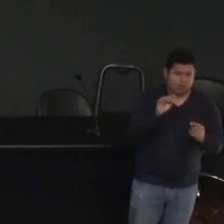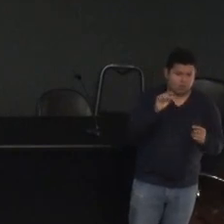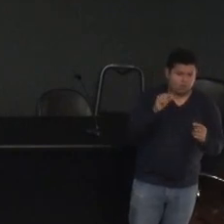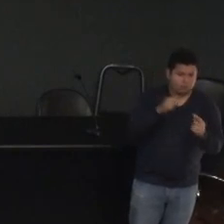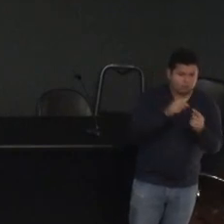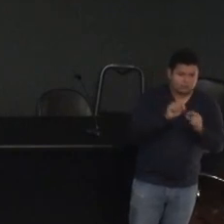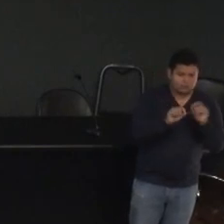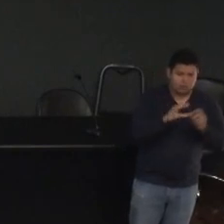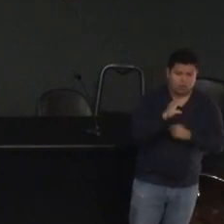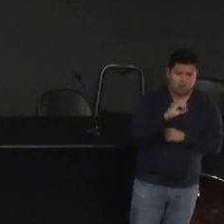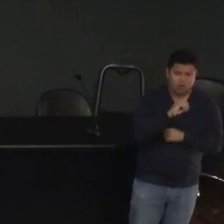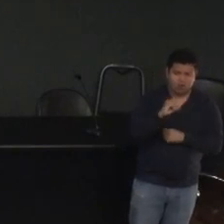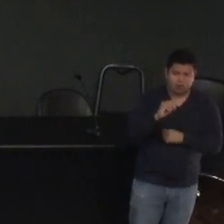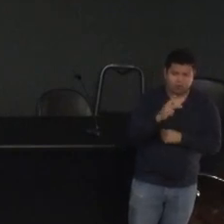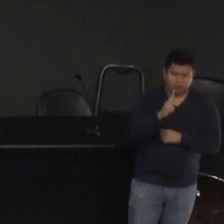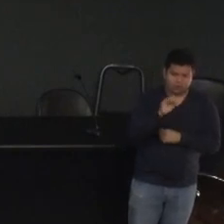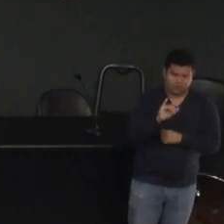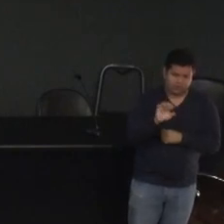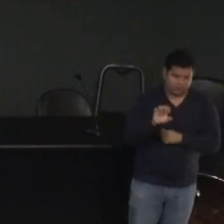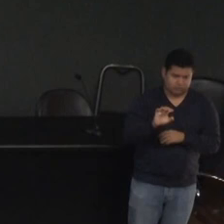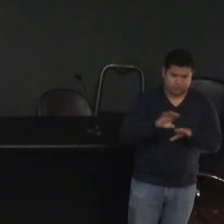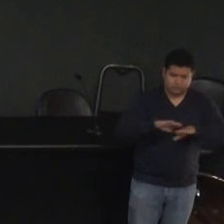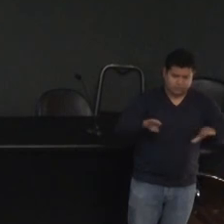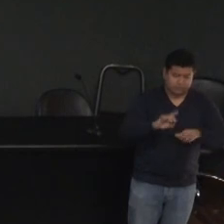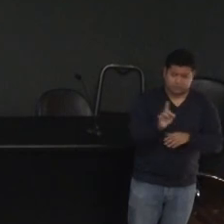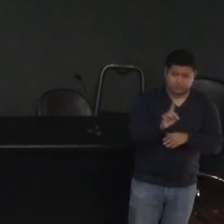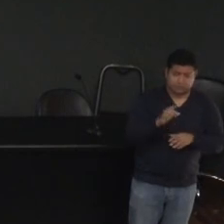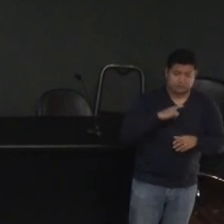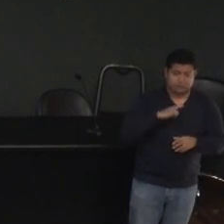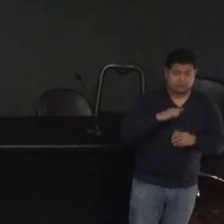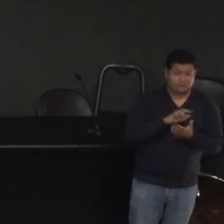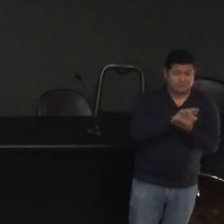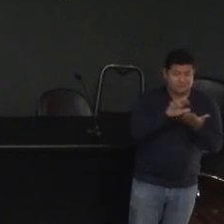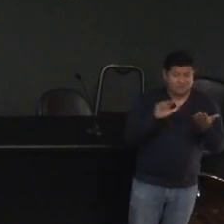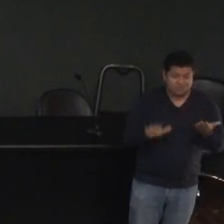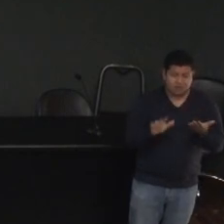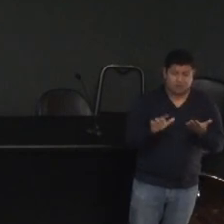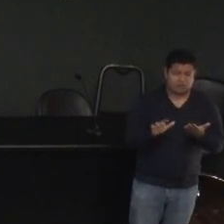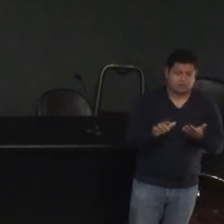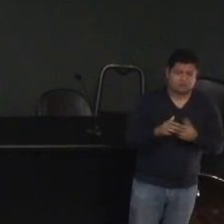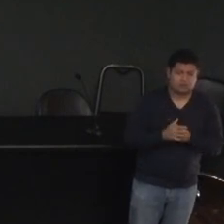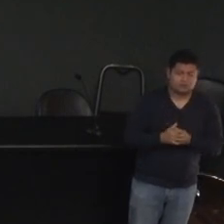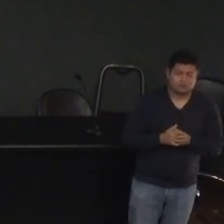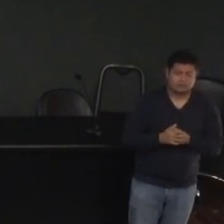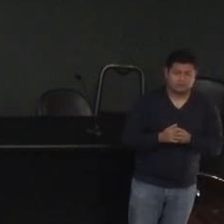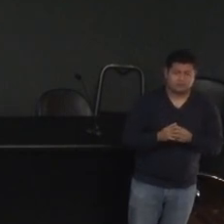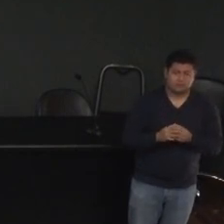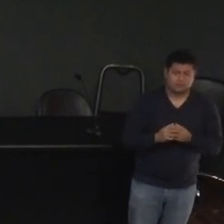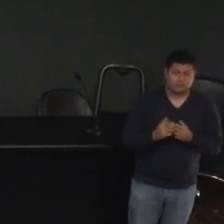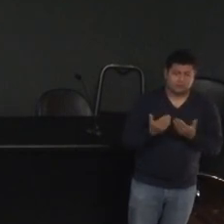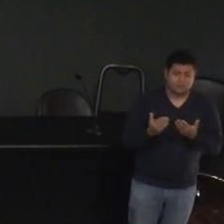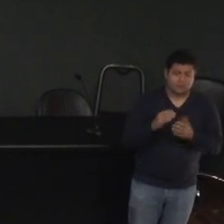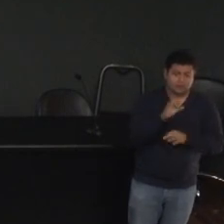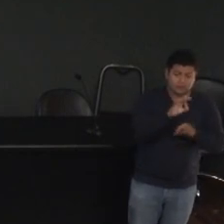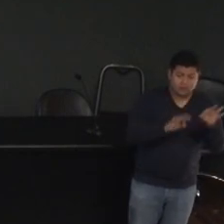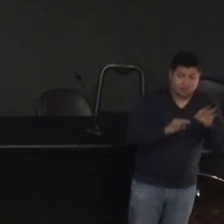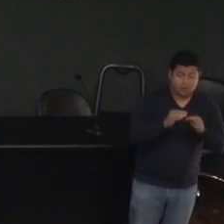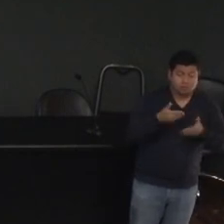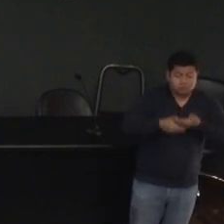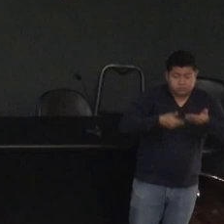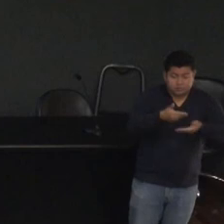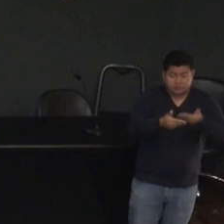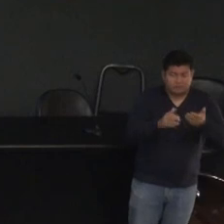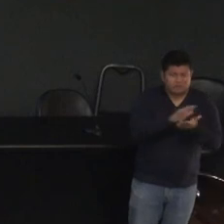de cookie você tem política de Descartes você tem política de Gestão de Risco você tem política de alçada você tem política de desenho de processo você tem várias